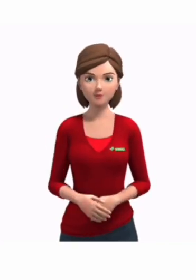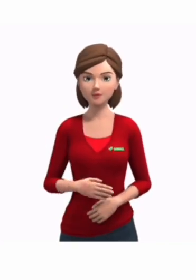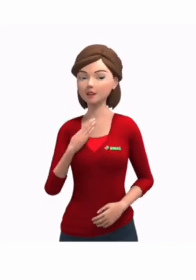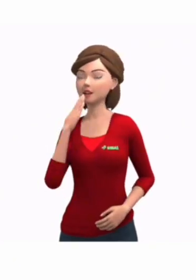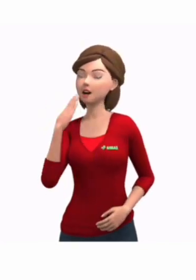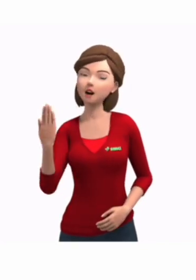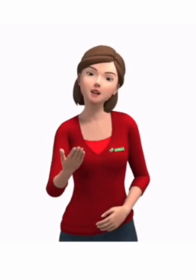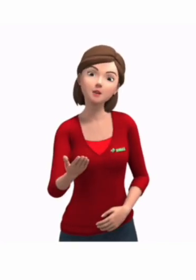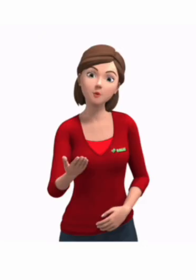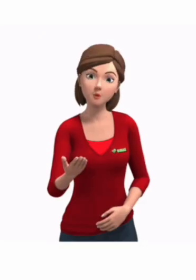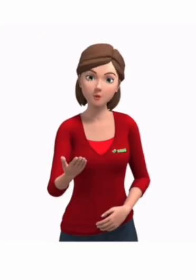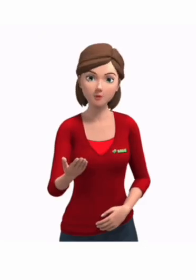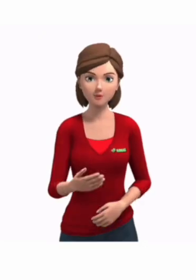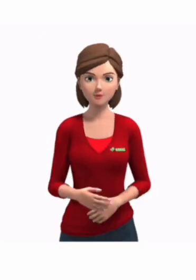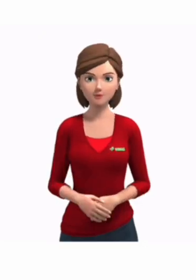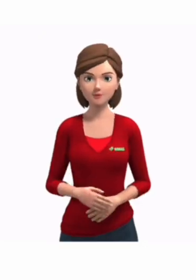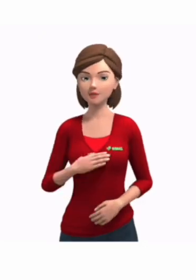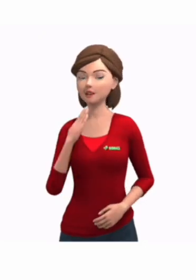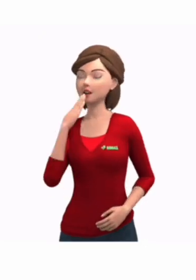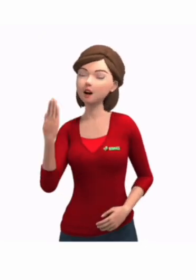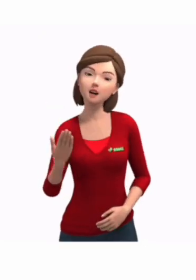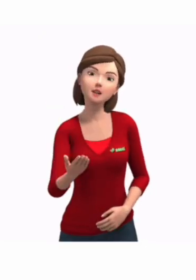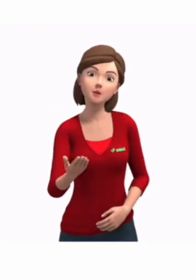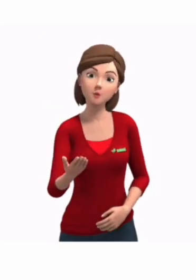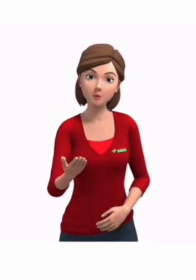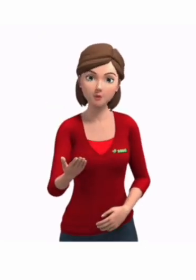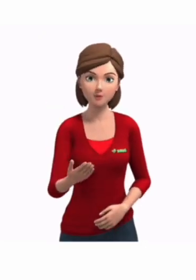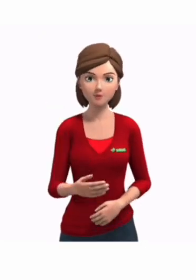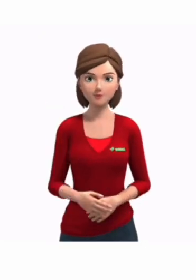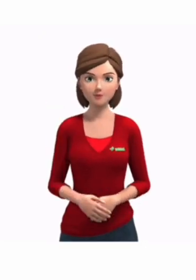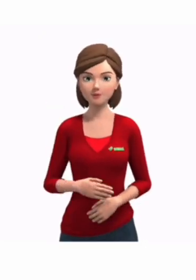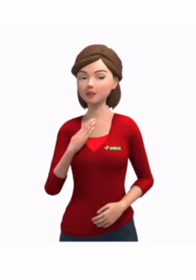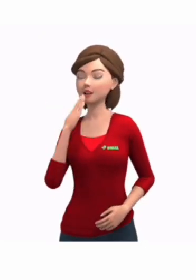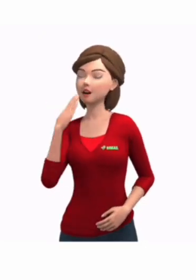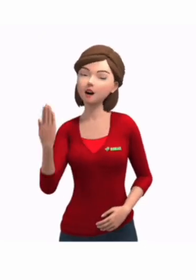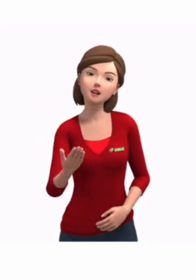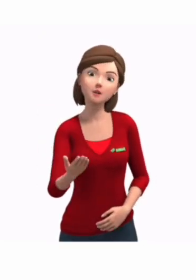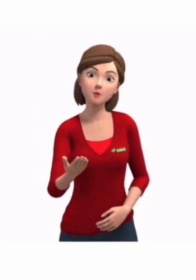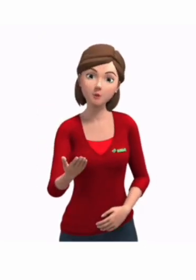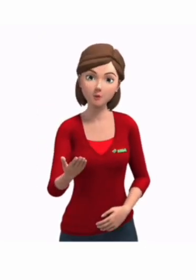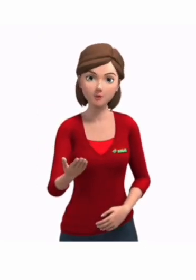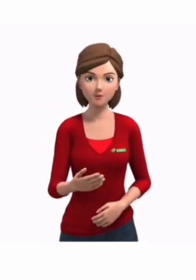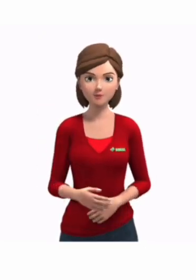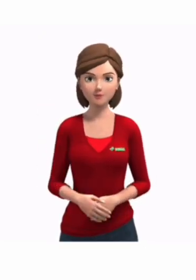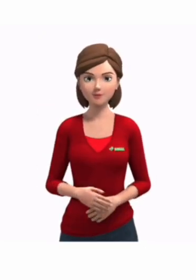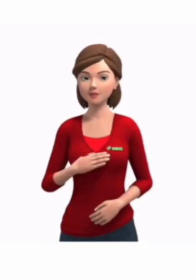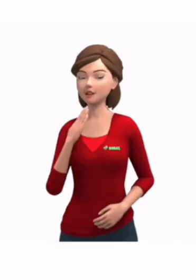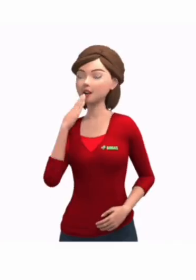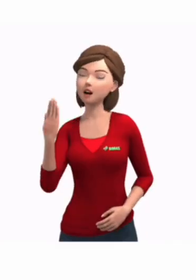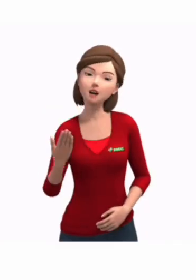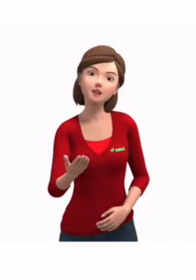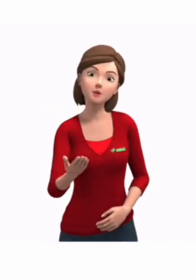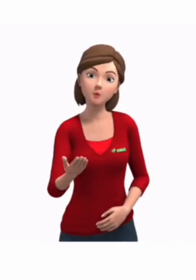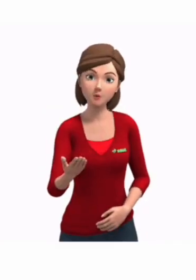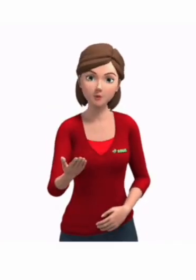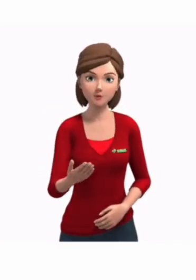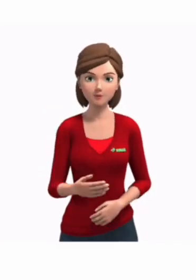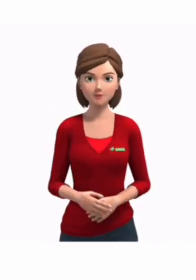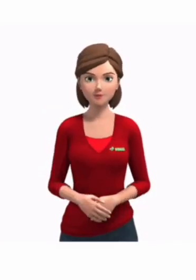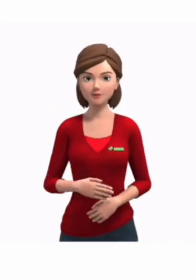un visage très défiguré en disant, voilà, à quoi ressemblent les personnes autistes. Alors, ce n'est pas du tout la réalité.